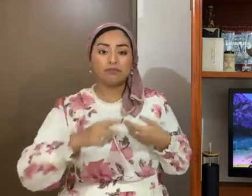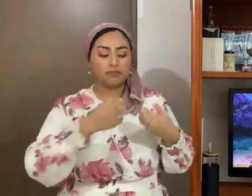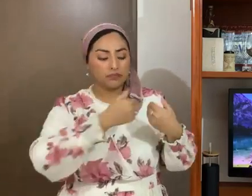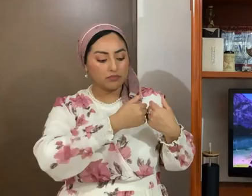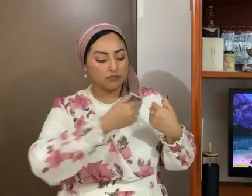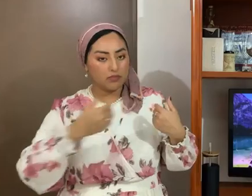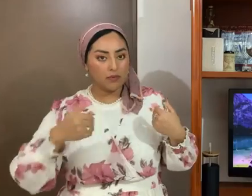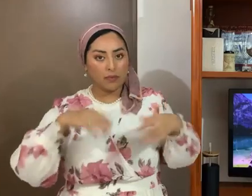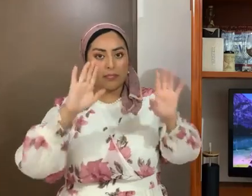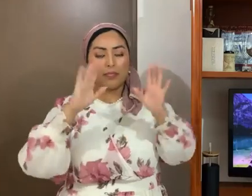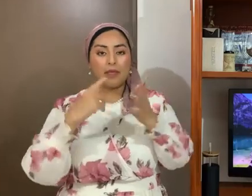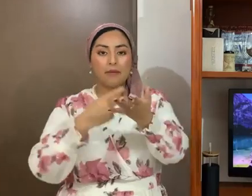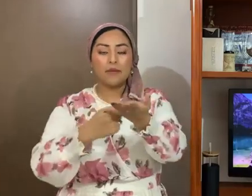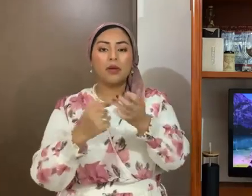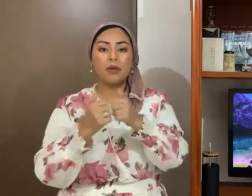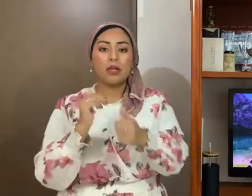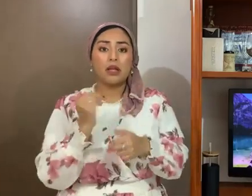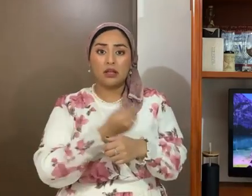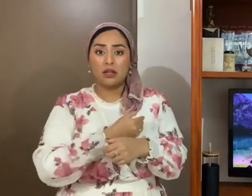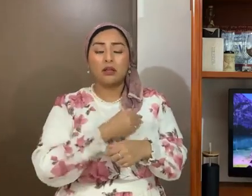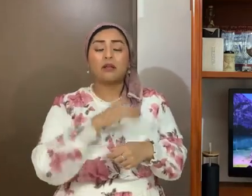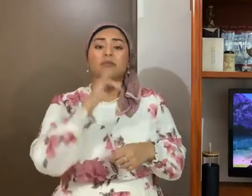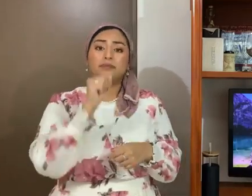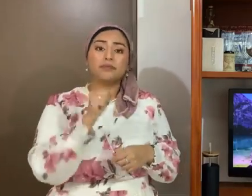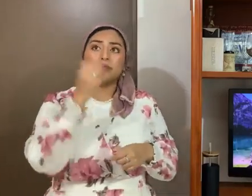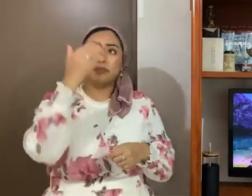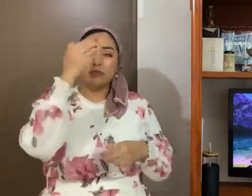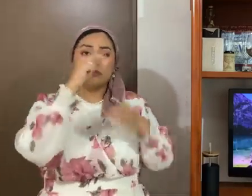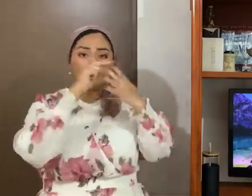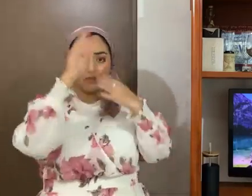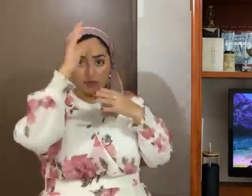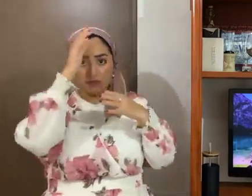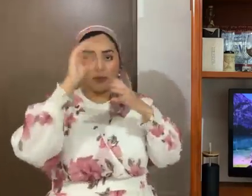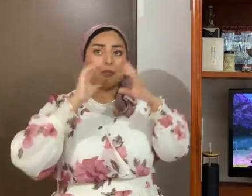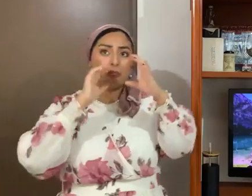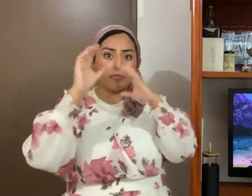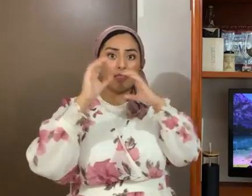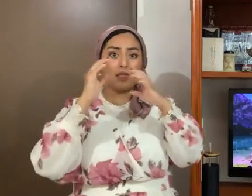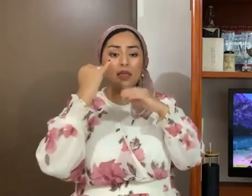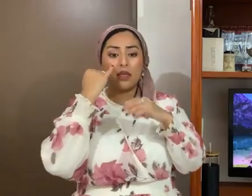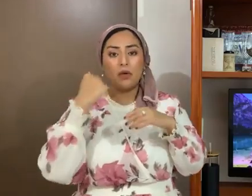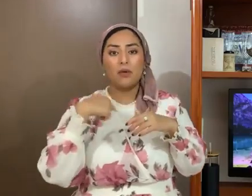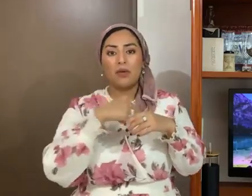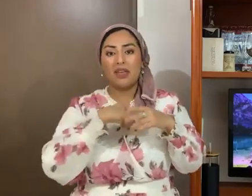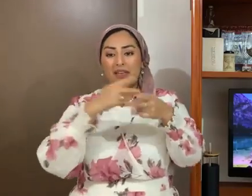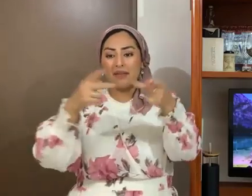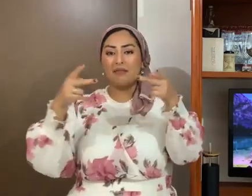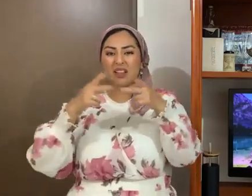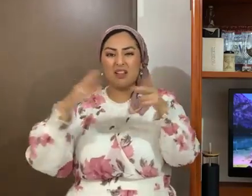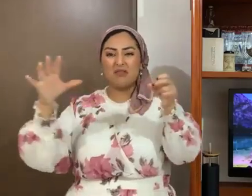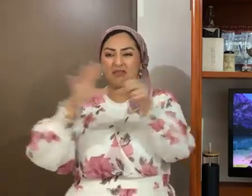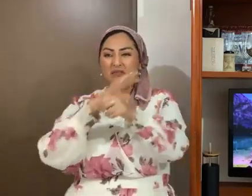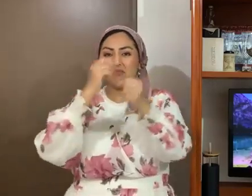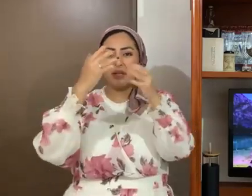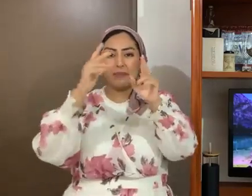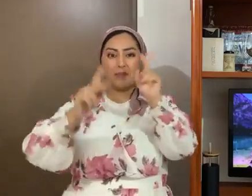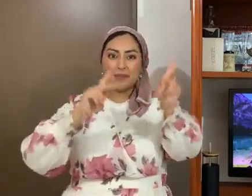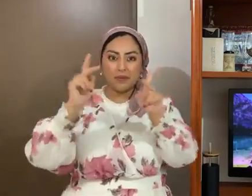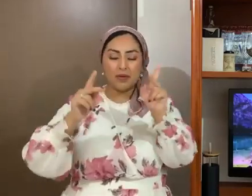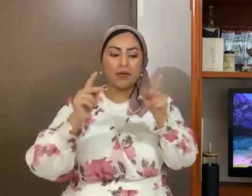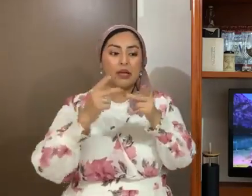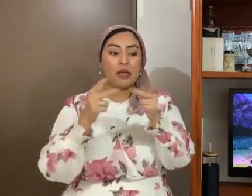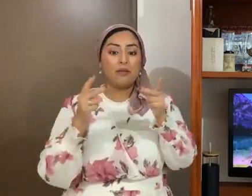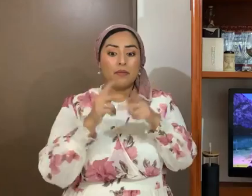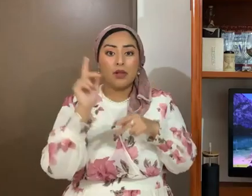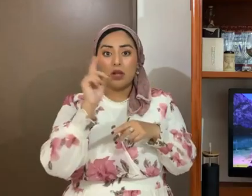apartarnos para hablar con nosotros. Sí, el Eterno si puede hablarnos si estamos en una plaza llena de mucha gente y estamos en una situación